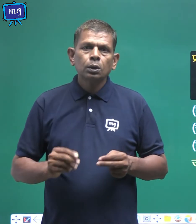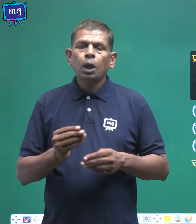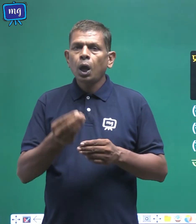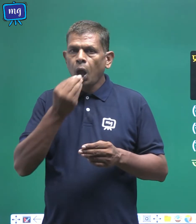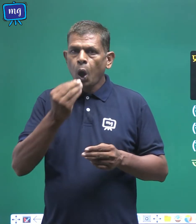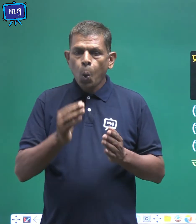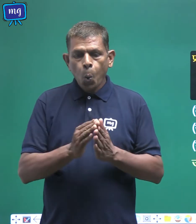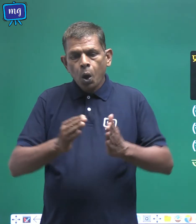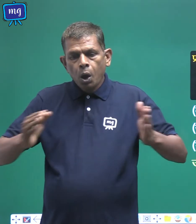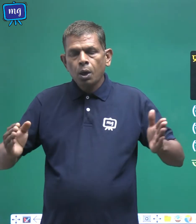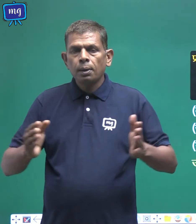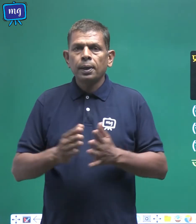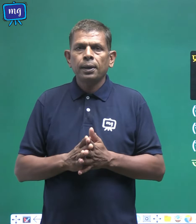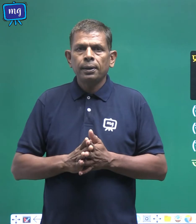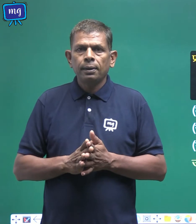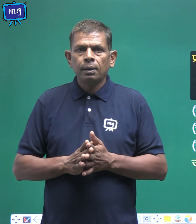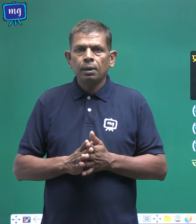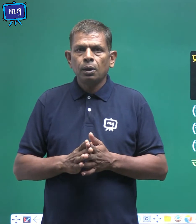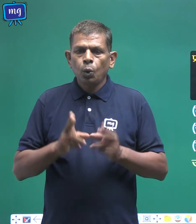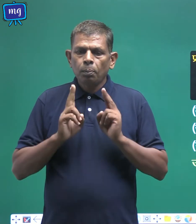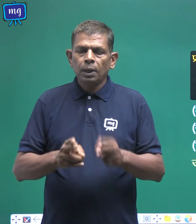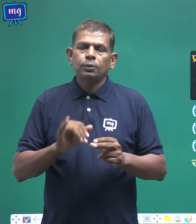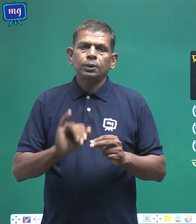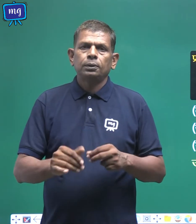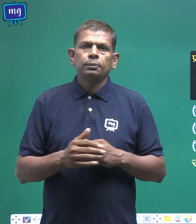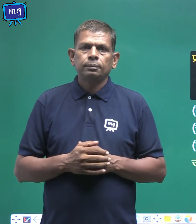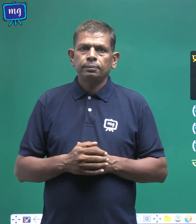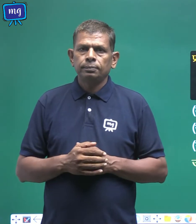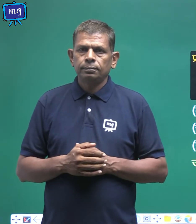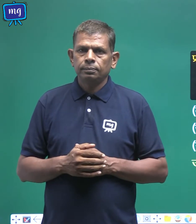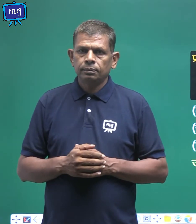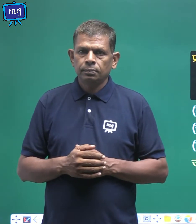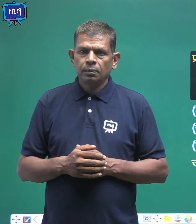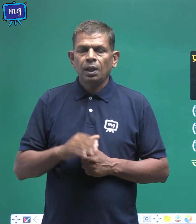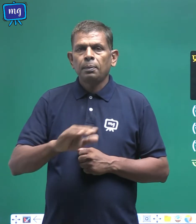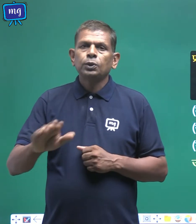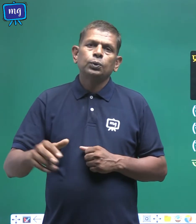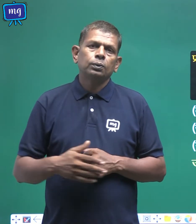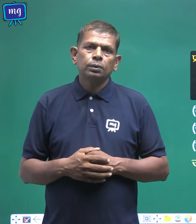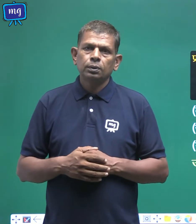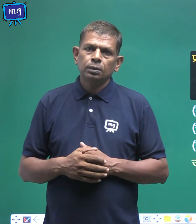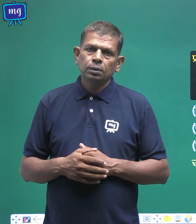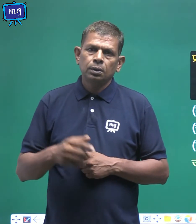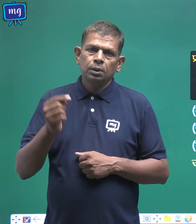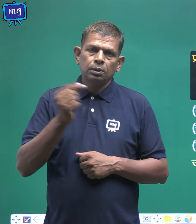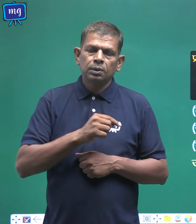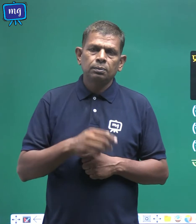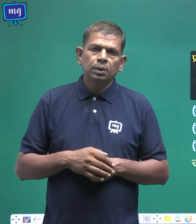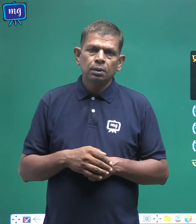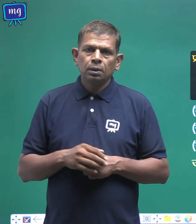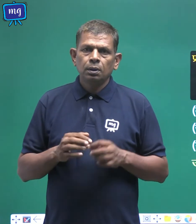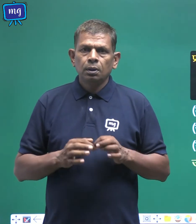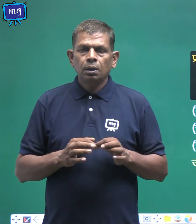प्रचुर मात्रा में उपलब्ध होते हैं। बच्चों, इस प्रश्न में